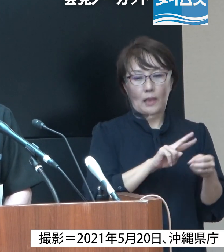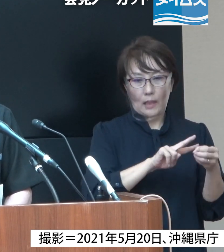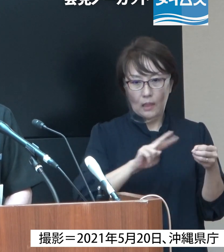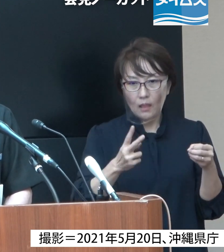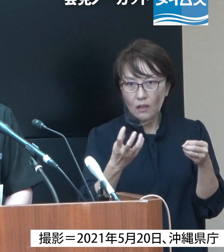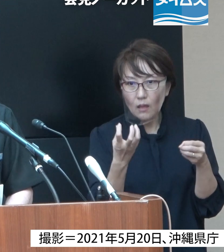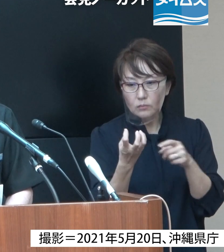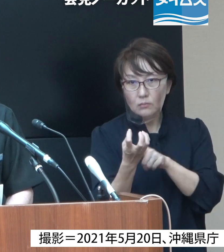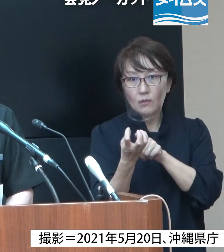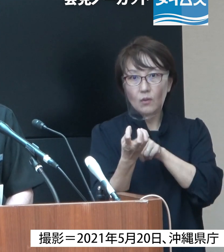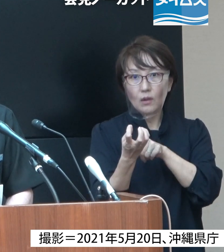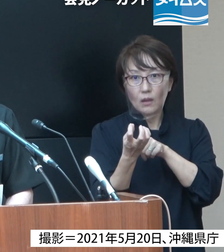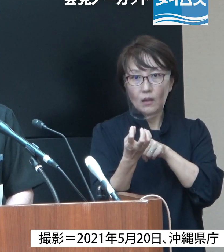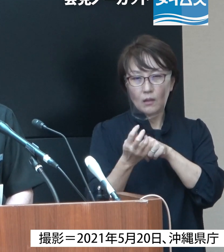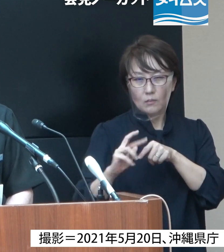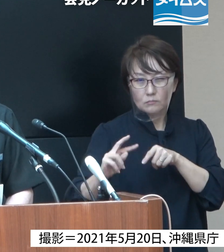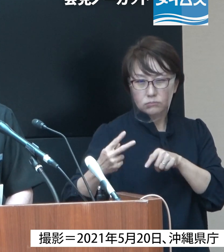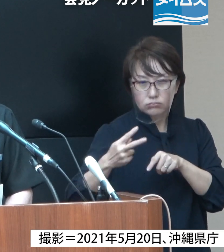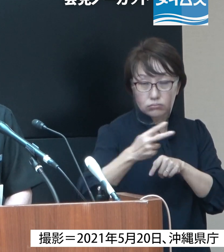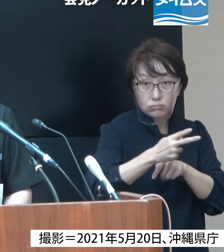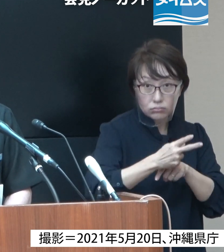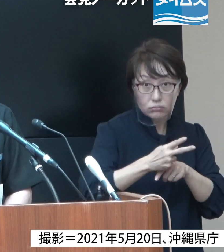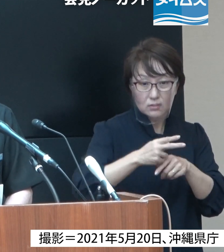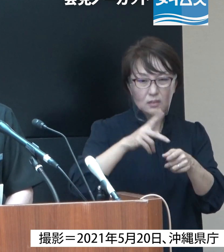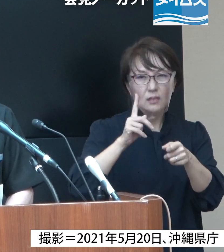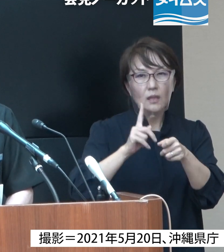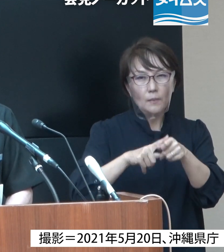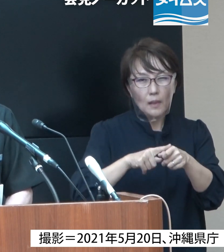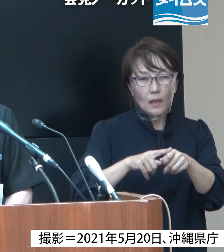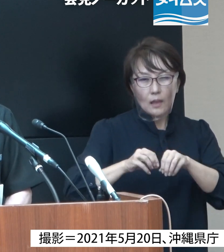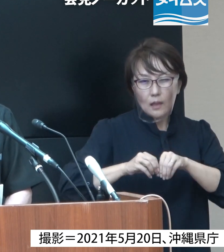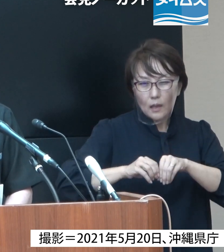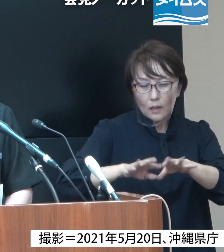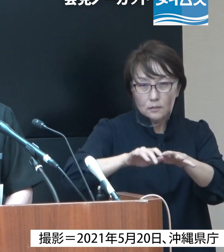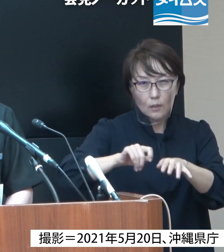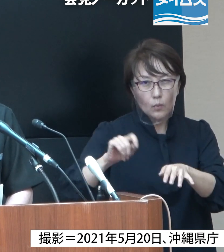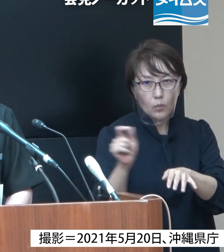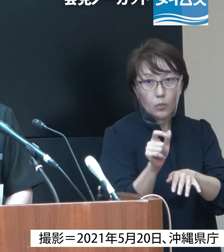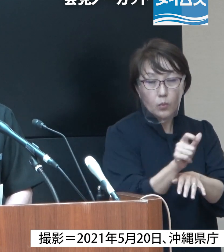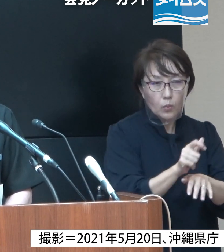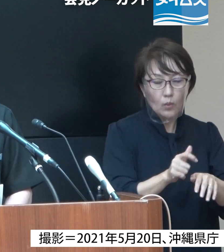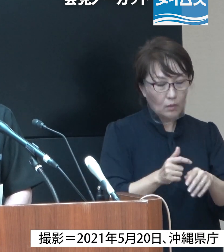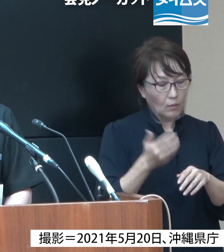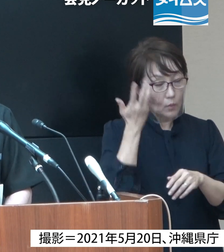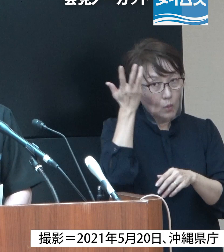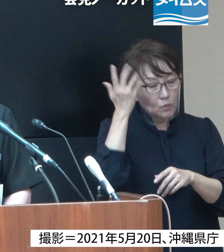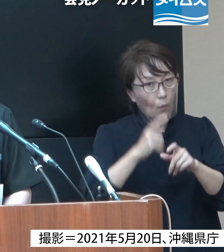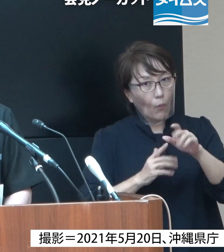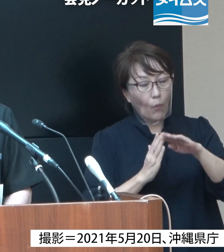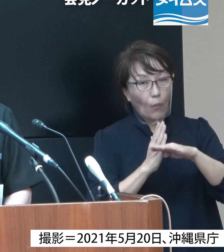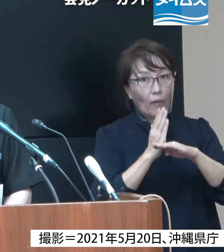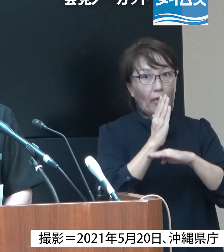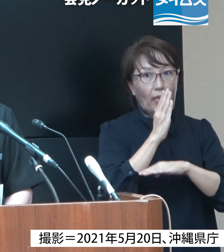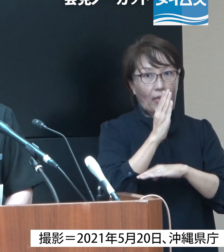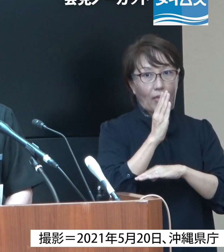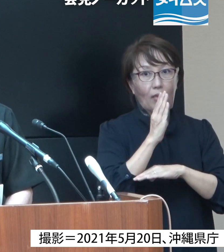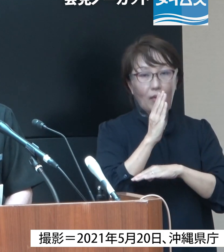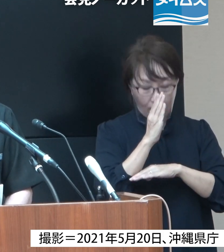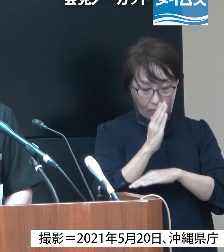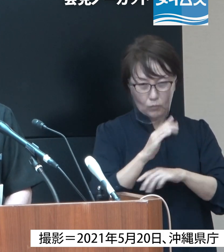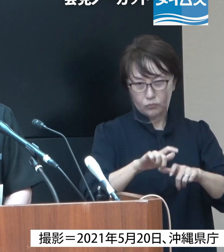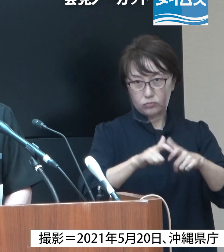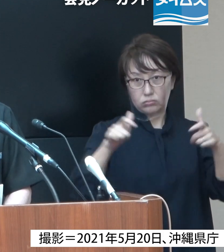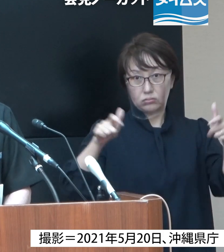の置き換わりなどによってですね、感染の拡大のスピードは我々の予想をはるかに超えるようなものとなっ